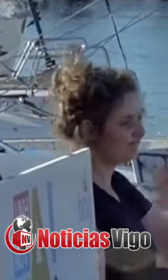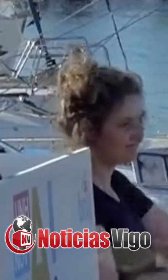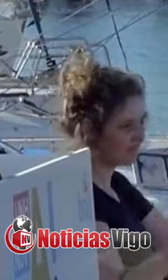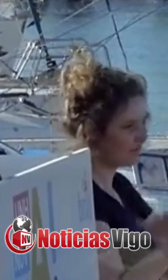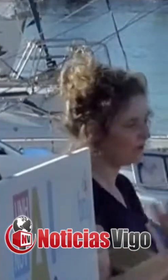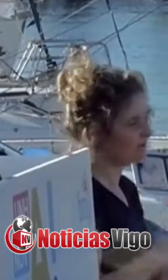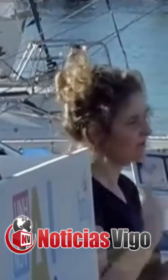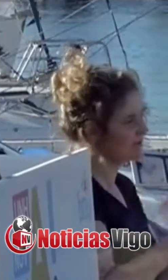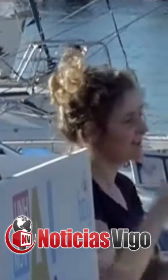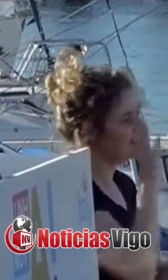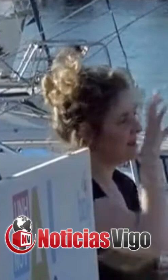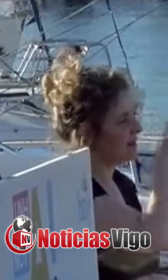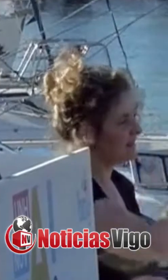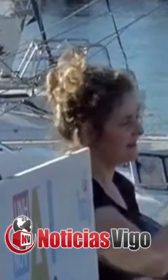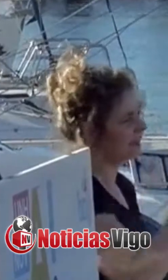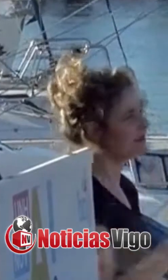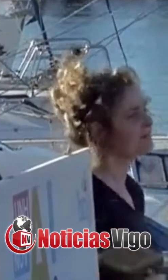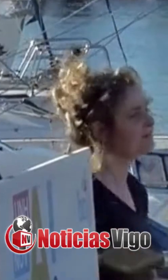país.